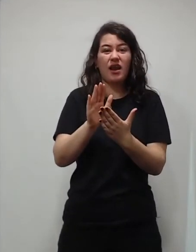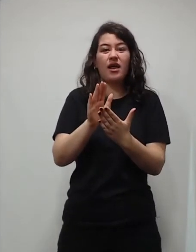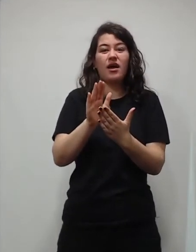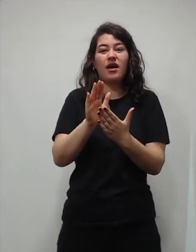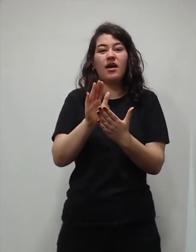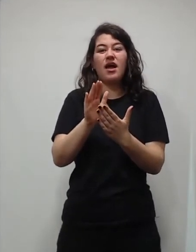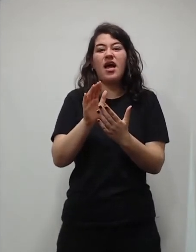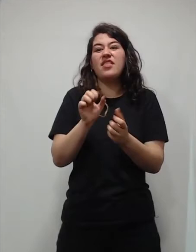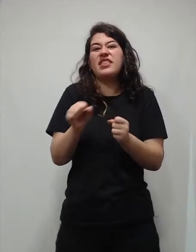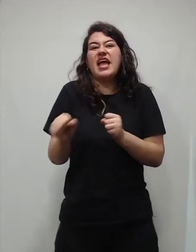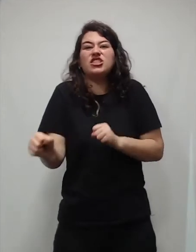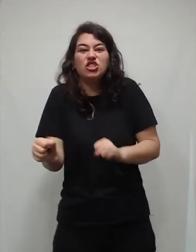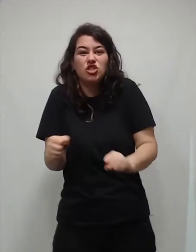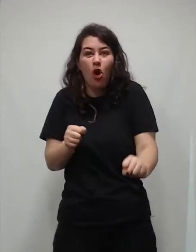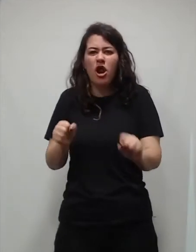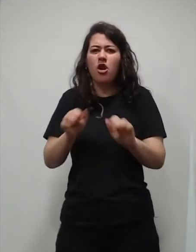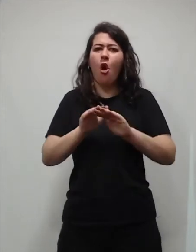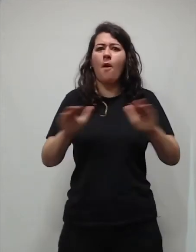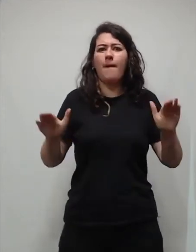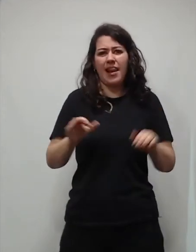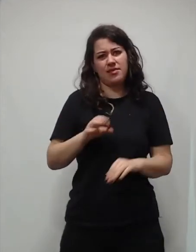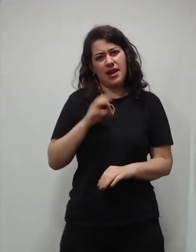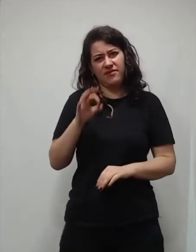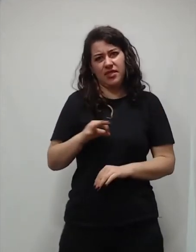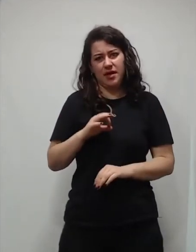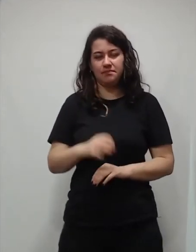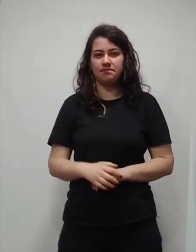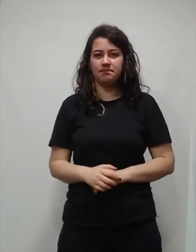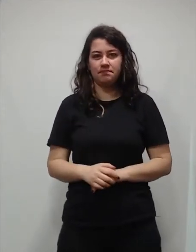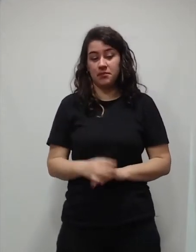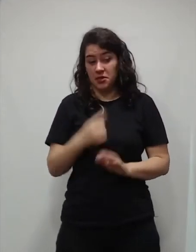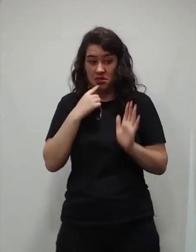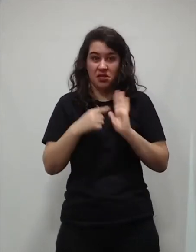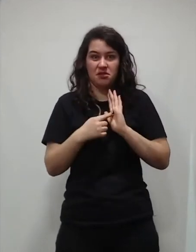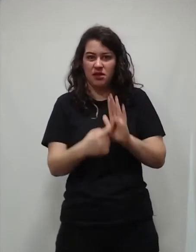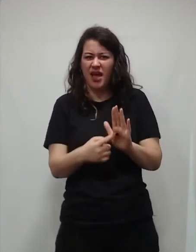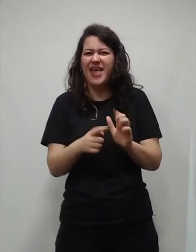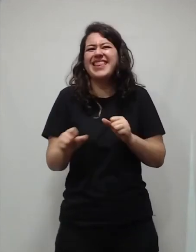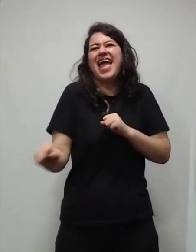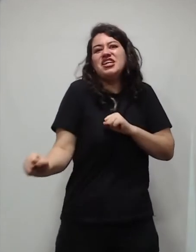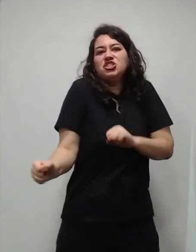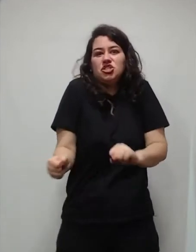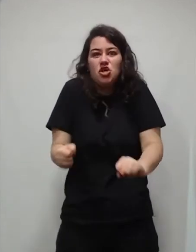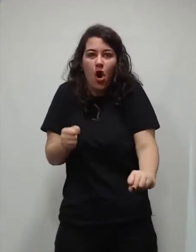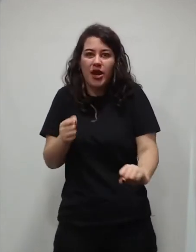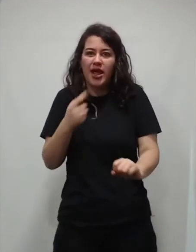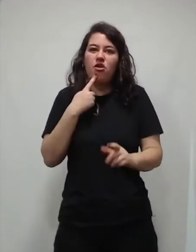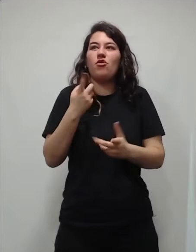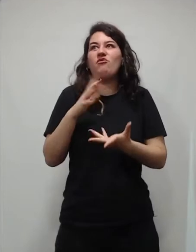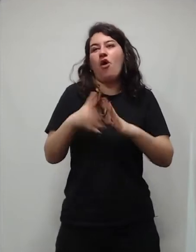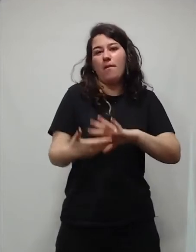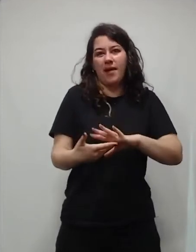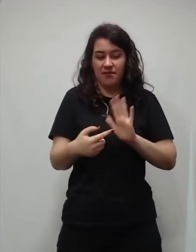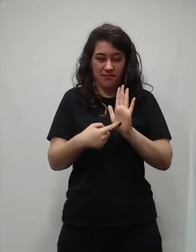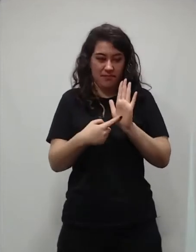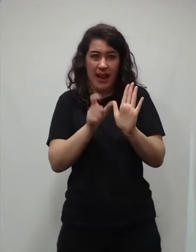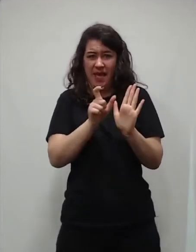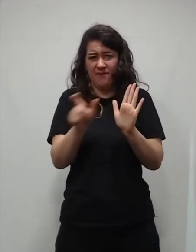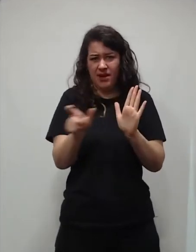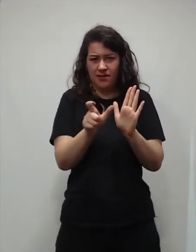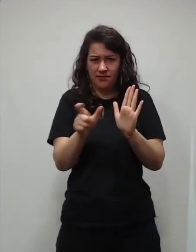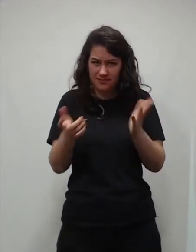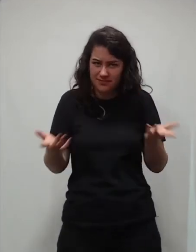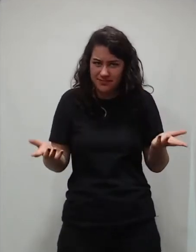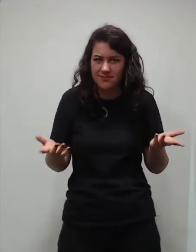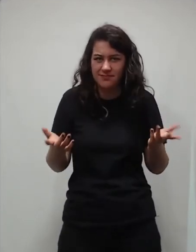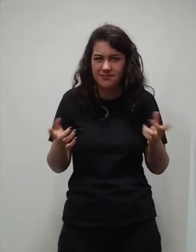las tensiones normales de la vida. Hay tensiones normales de la vida. Si no tenemos posibilidades de